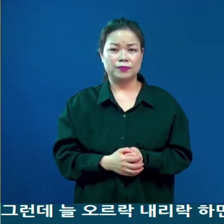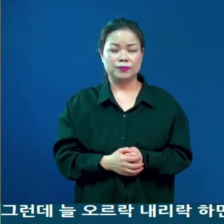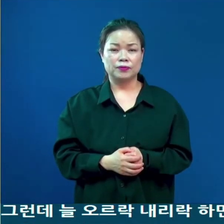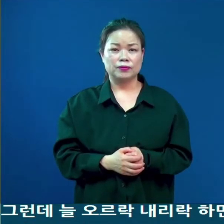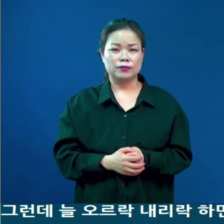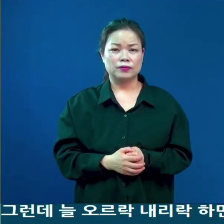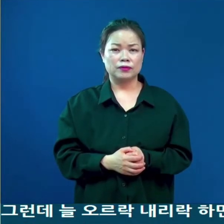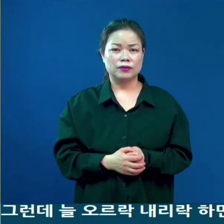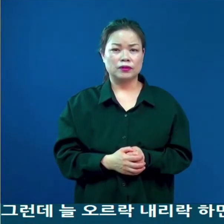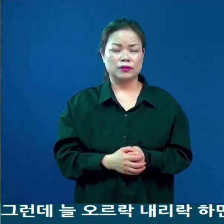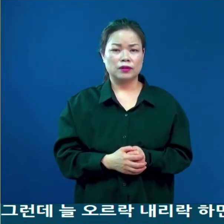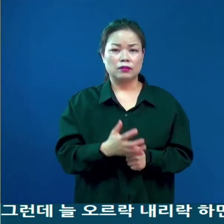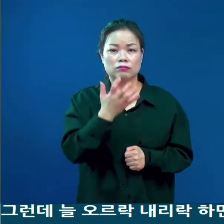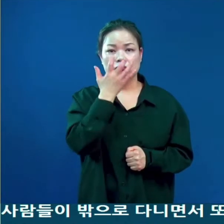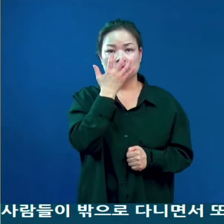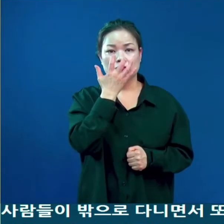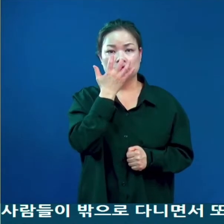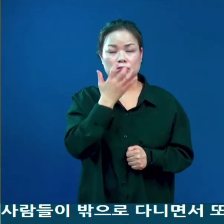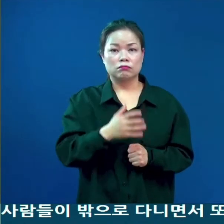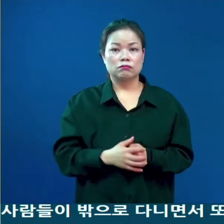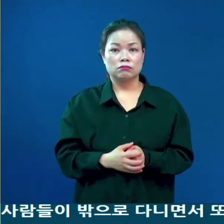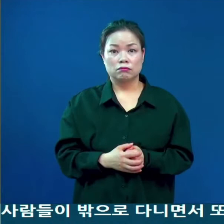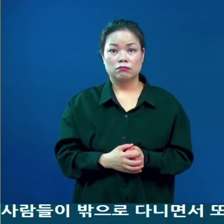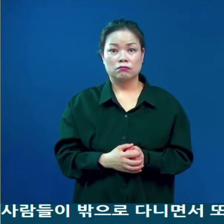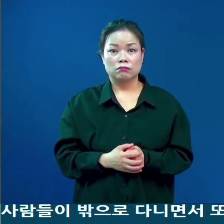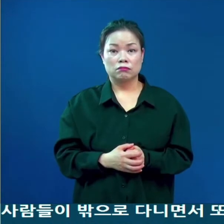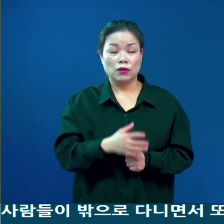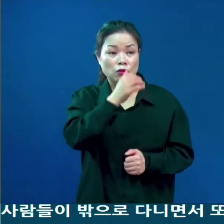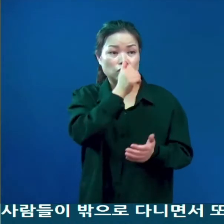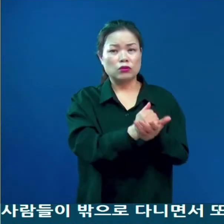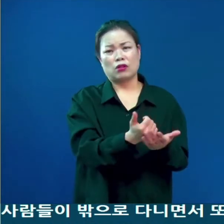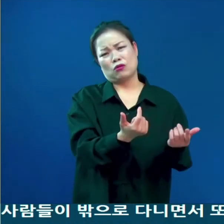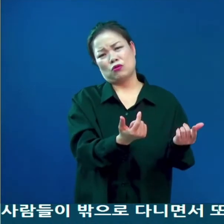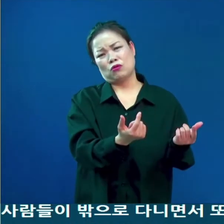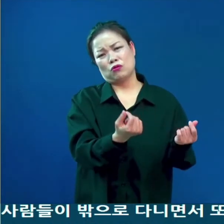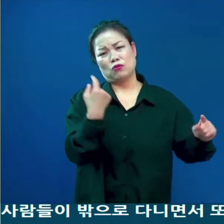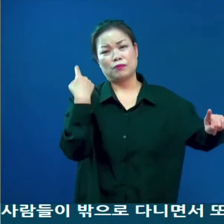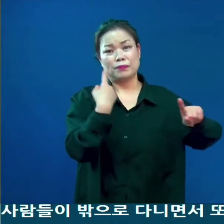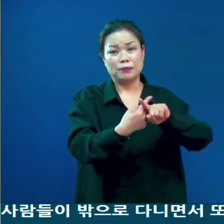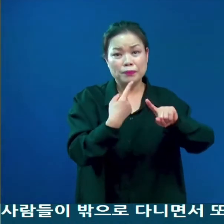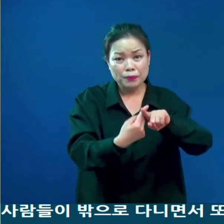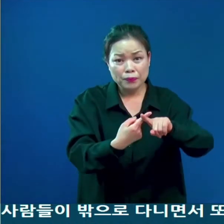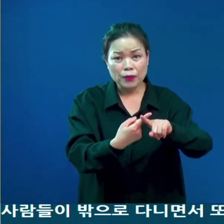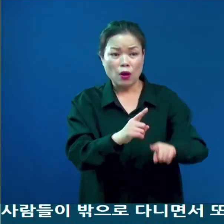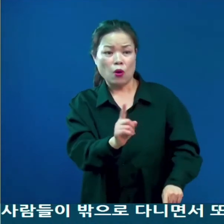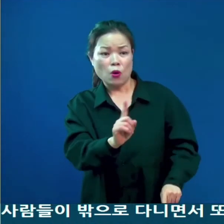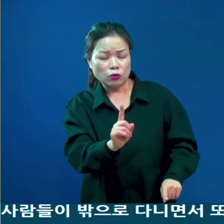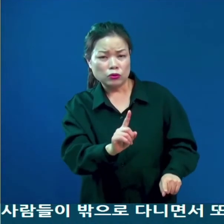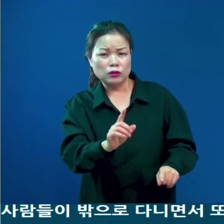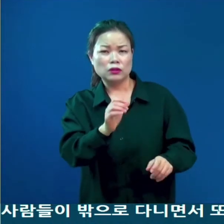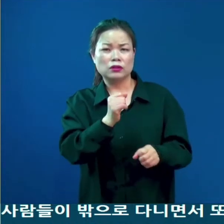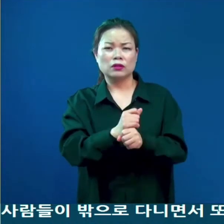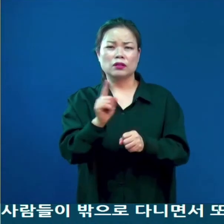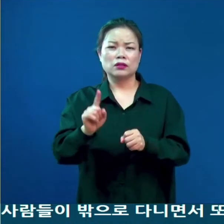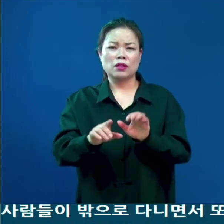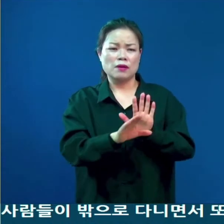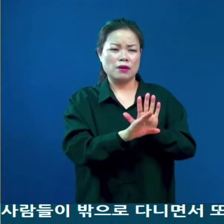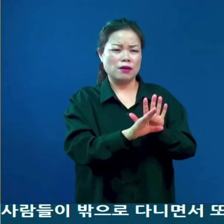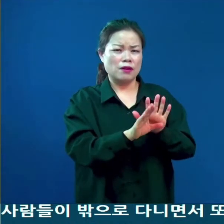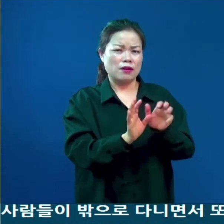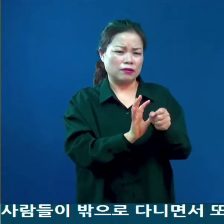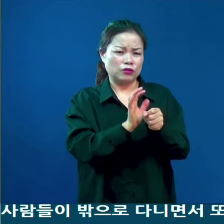그러다 보니까 무감각해지는 겁니다. 죄도 마찬가지인 것 같아요. 어느 순간 죄의